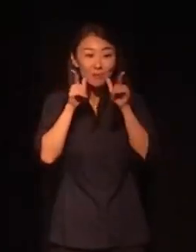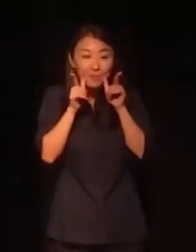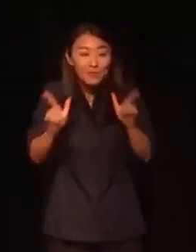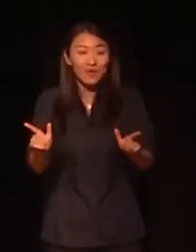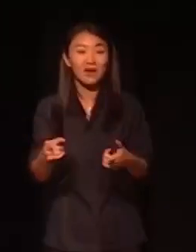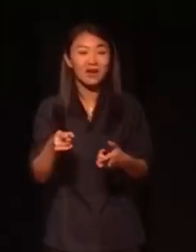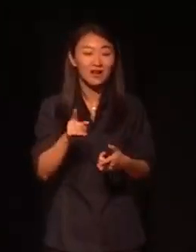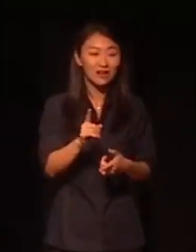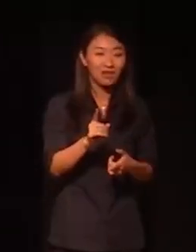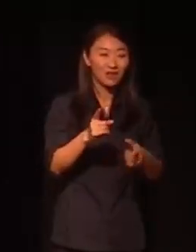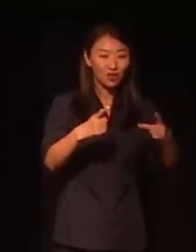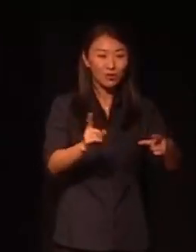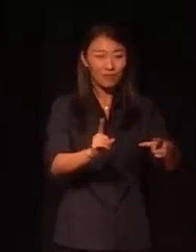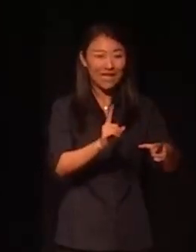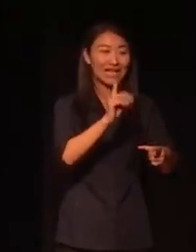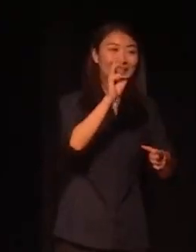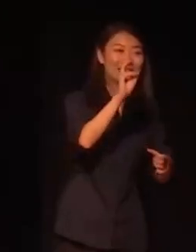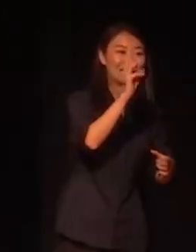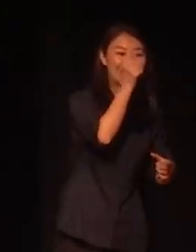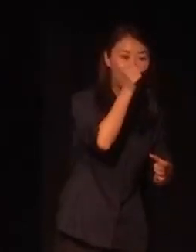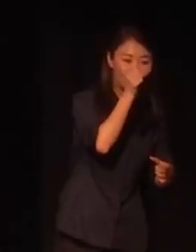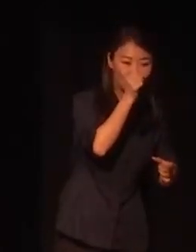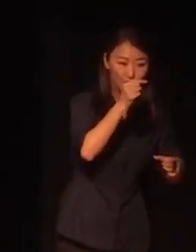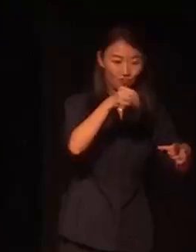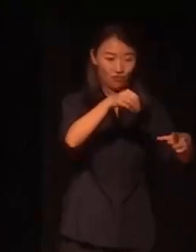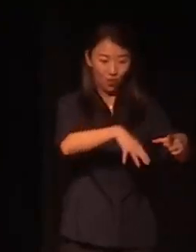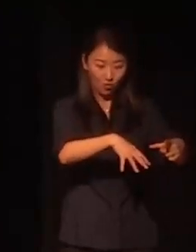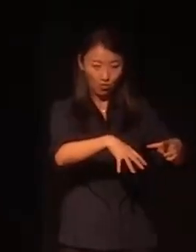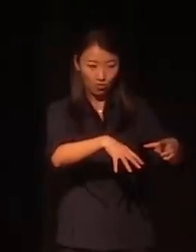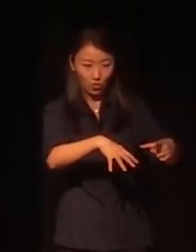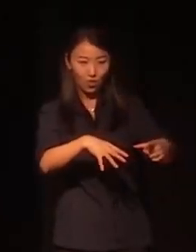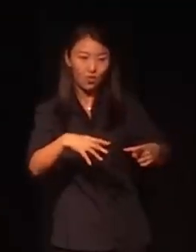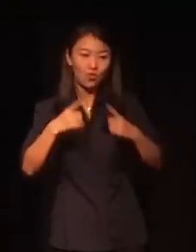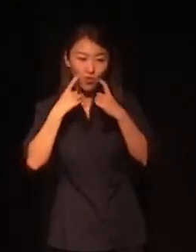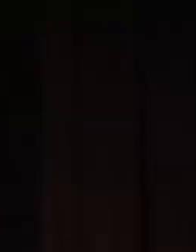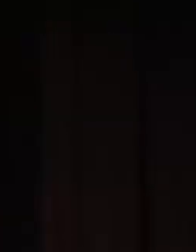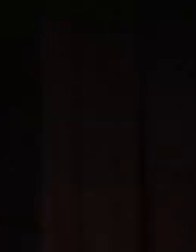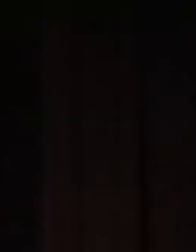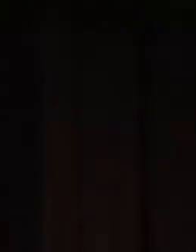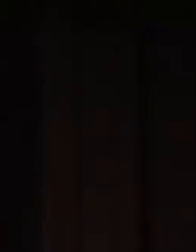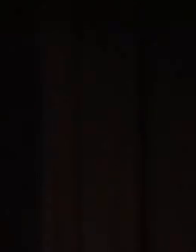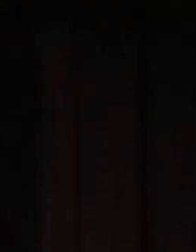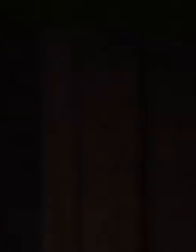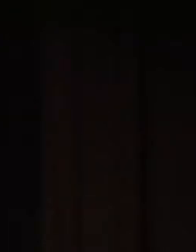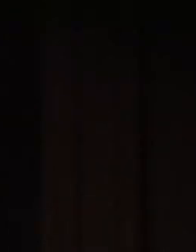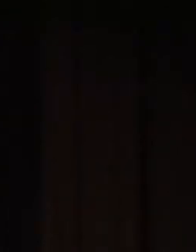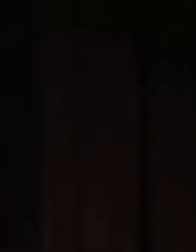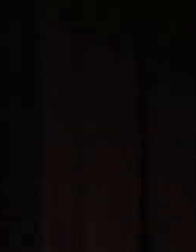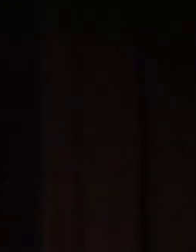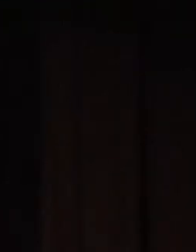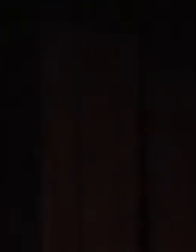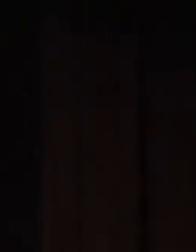油泡龙虾球, oil scalded lobster balls, okay? Another method would